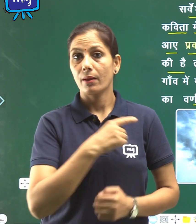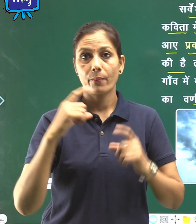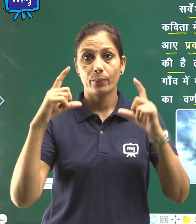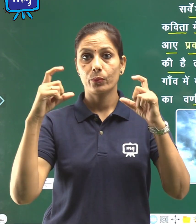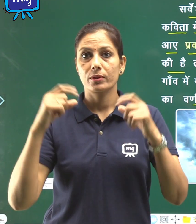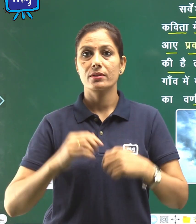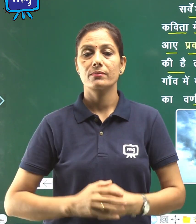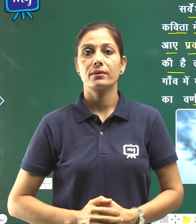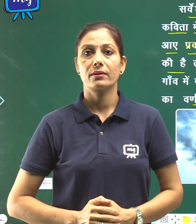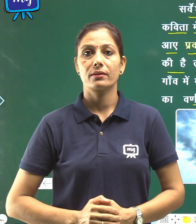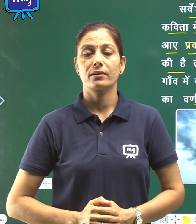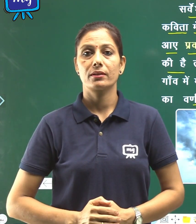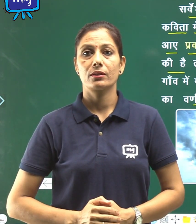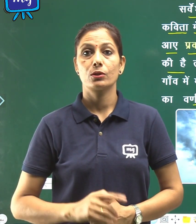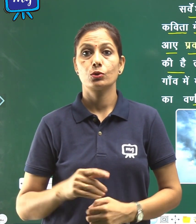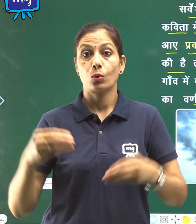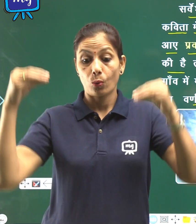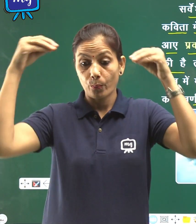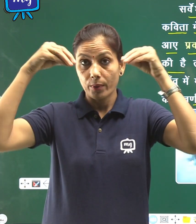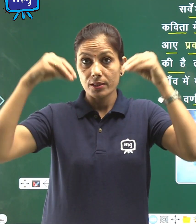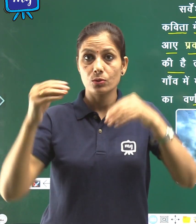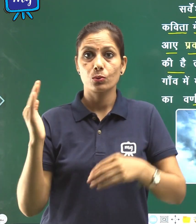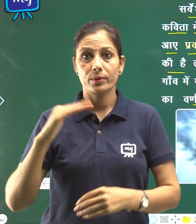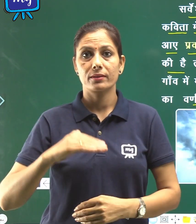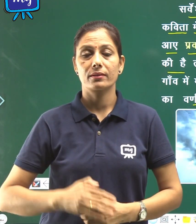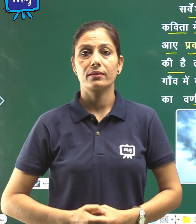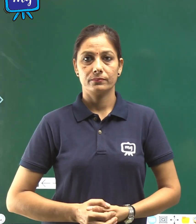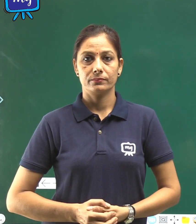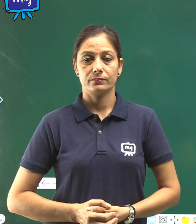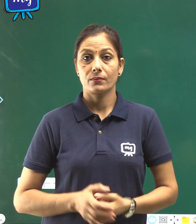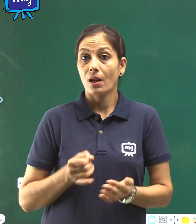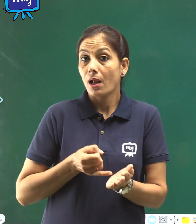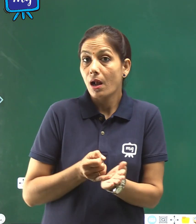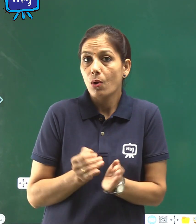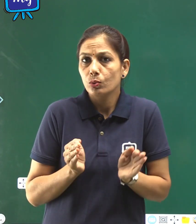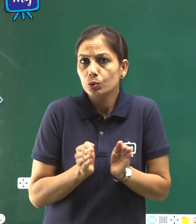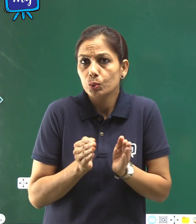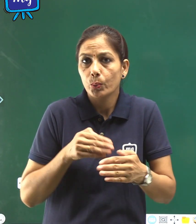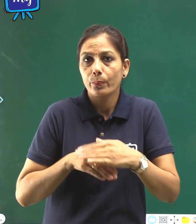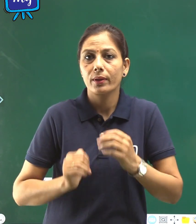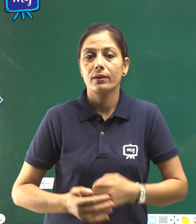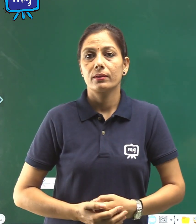है जो बारिश ऋतु में आते हैं। गाँव में